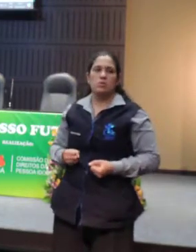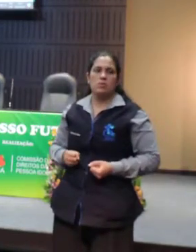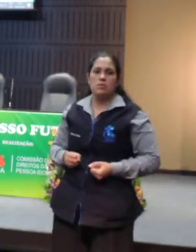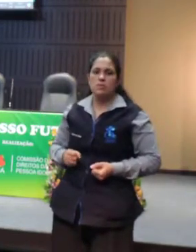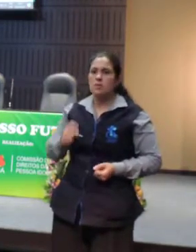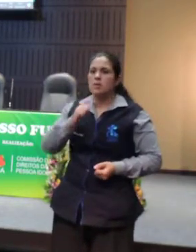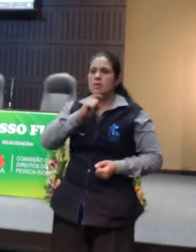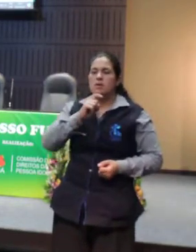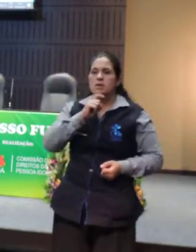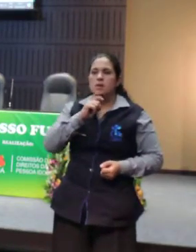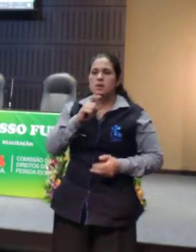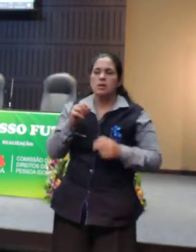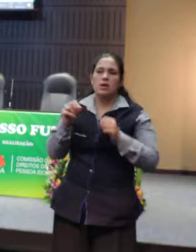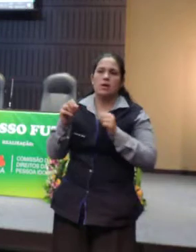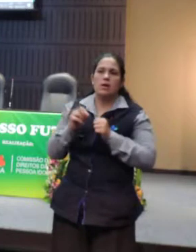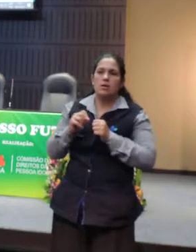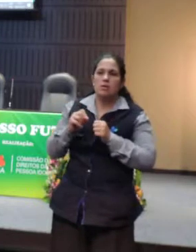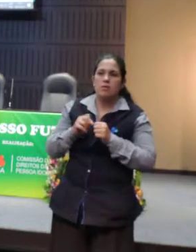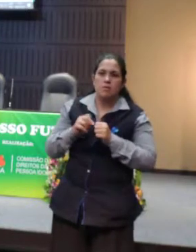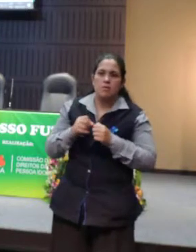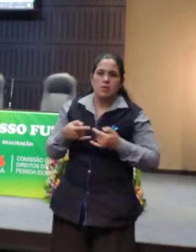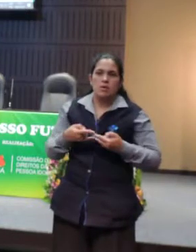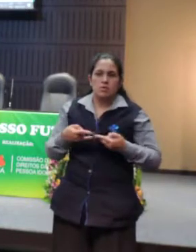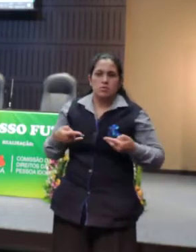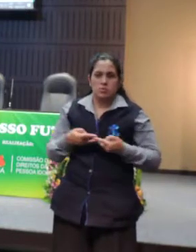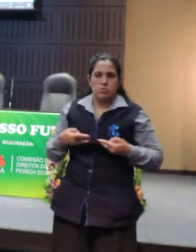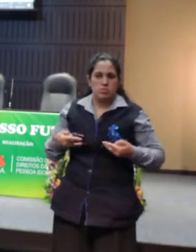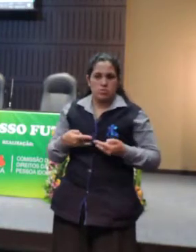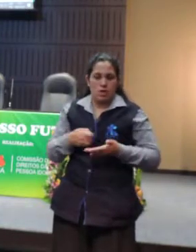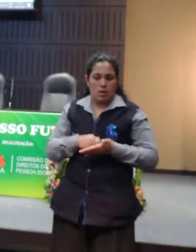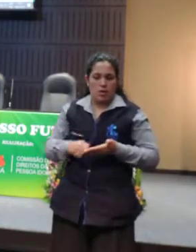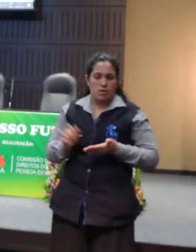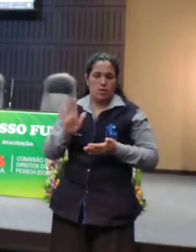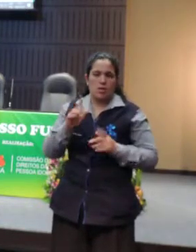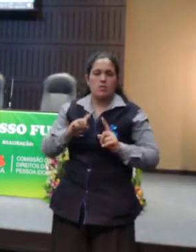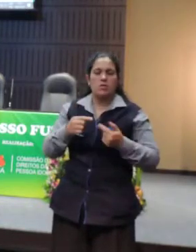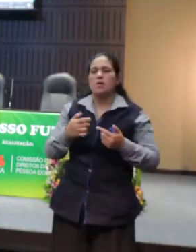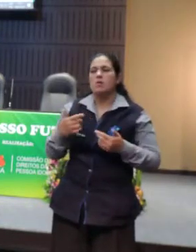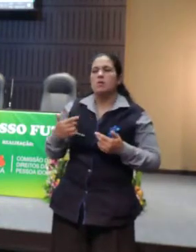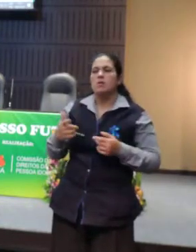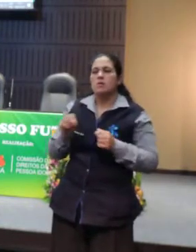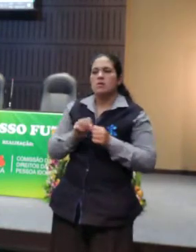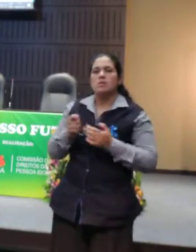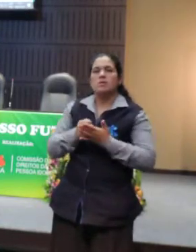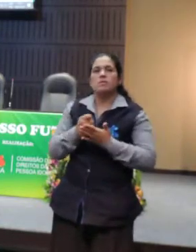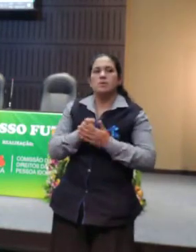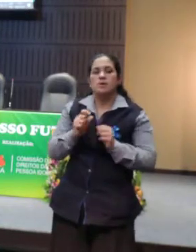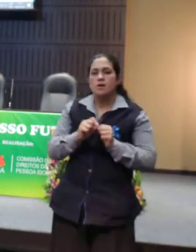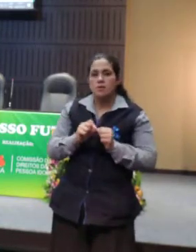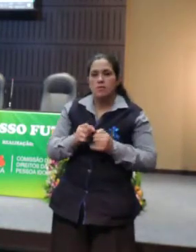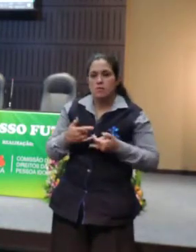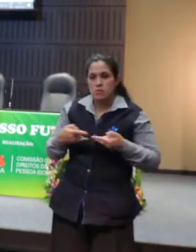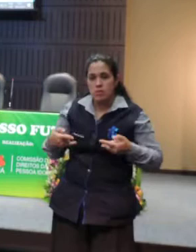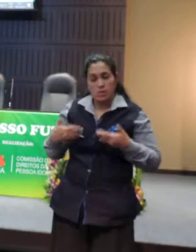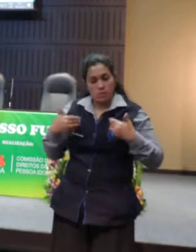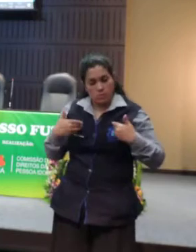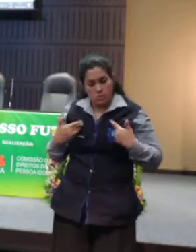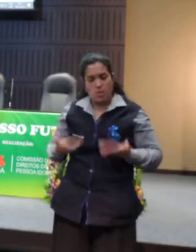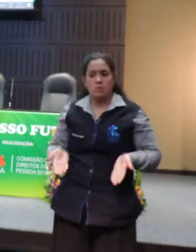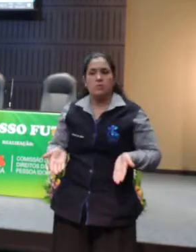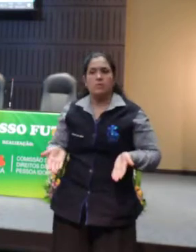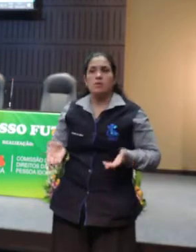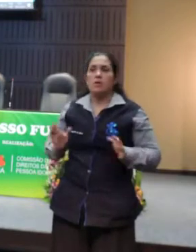teu e vai descontar para depois cobrir. Você deu o que você quis. Aí te ferrou, aí você fica com ódio da pessoa. Aí começam